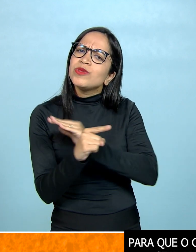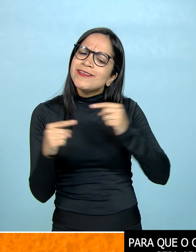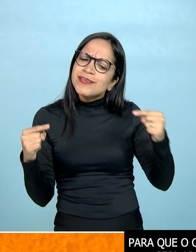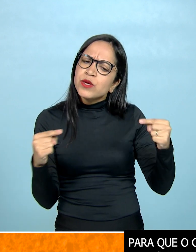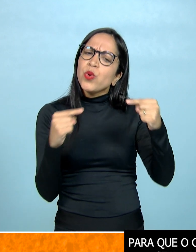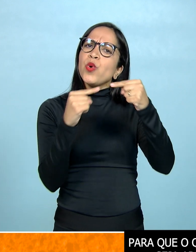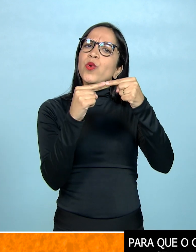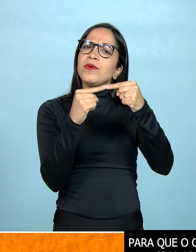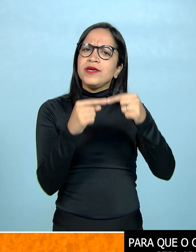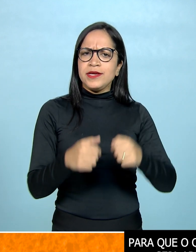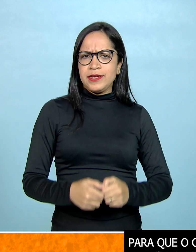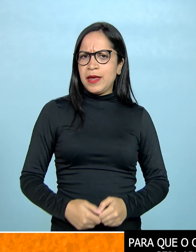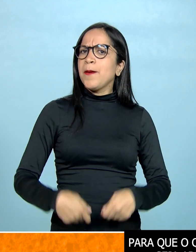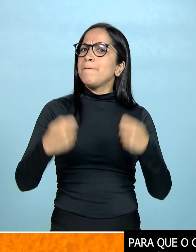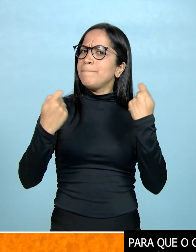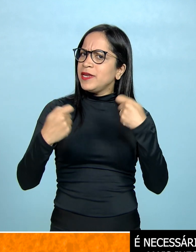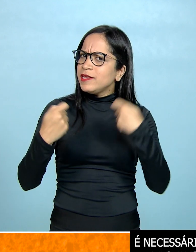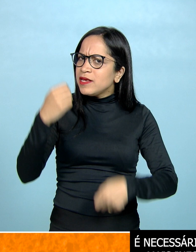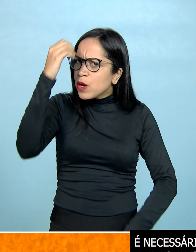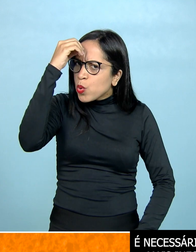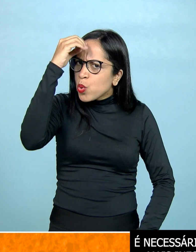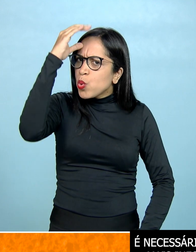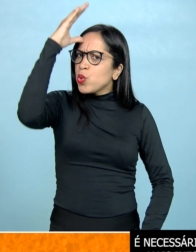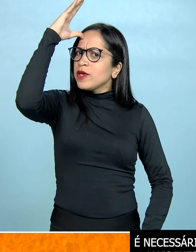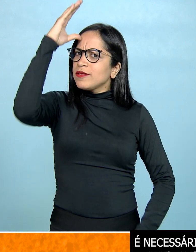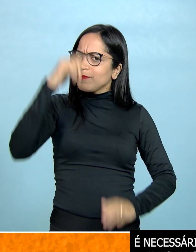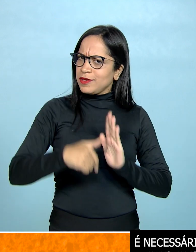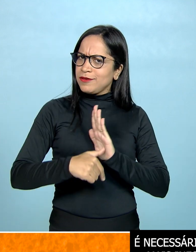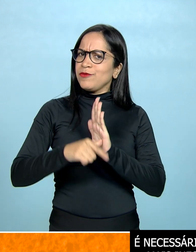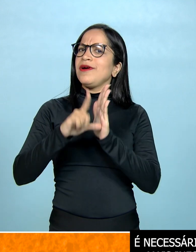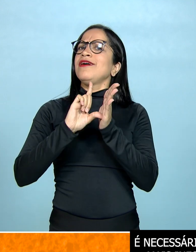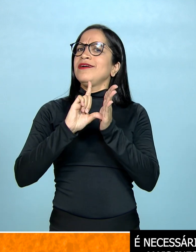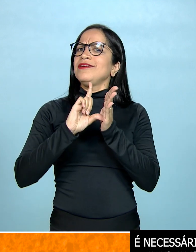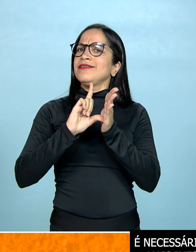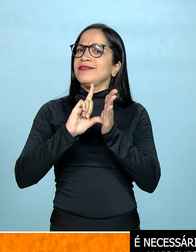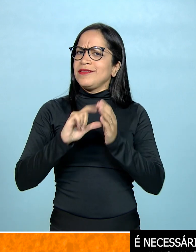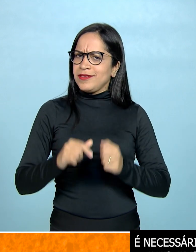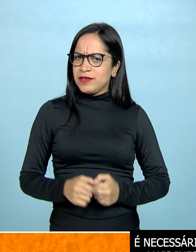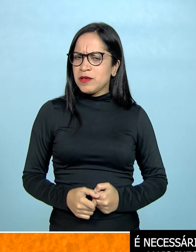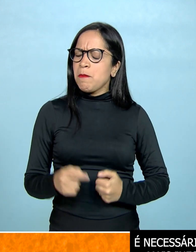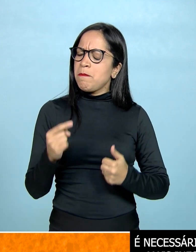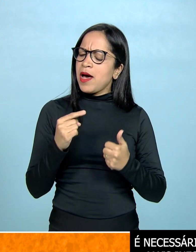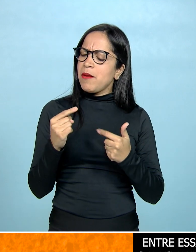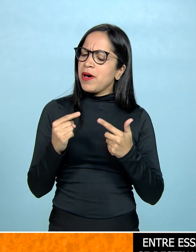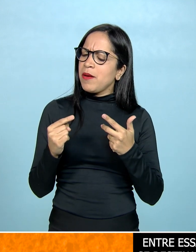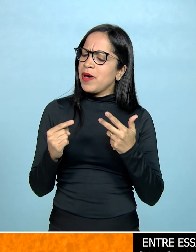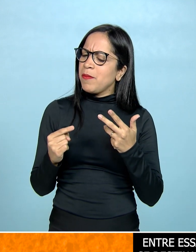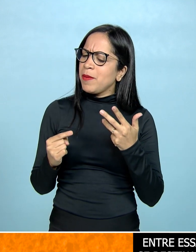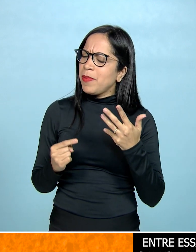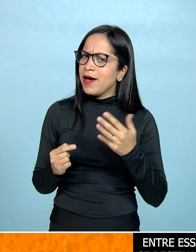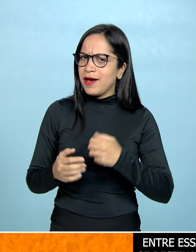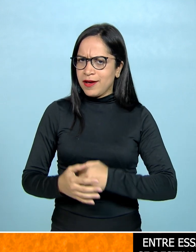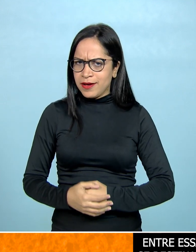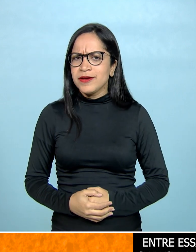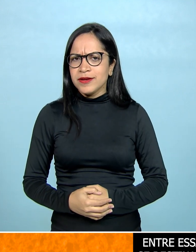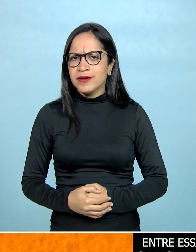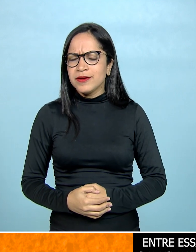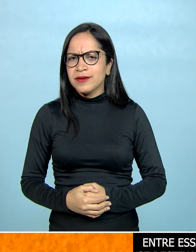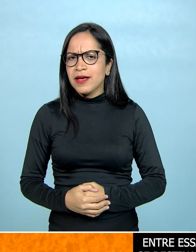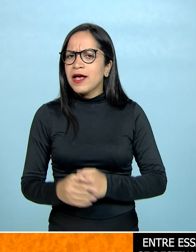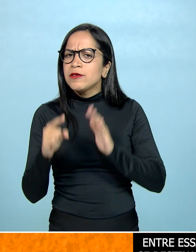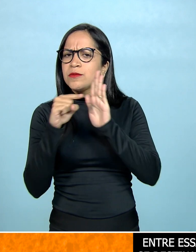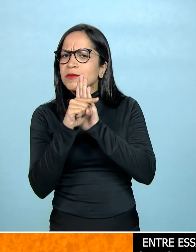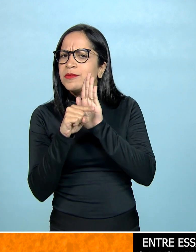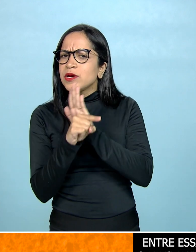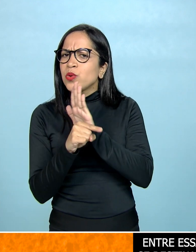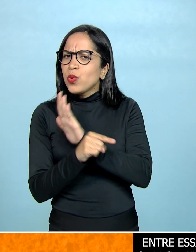Para que o questionário seja adequado, é necessário conhecer mais informações, entre essas: